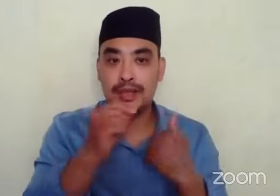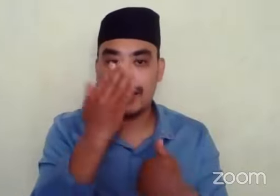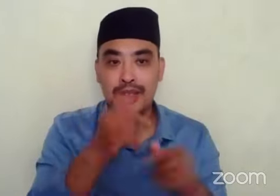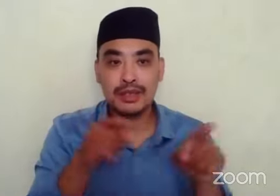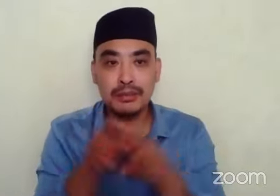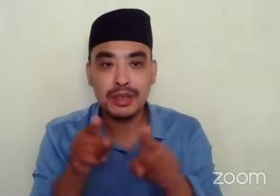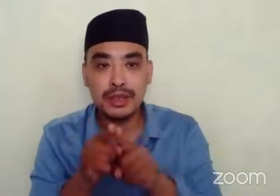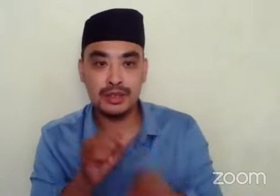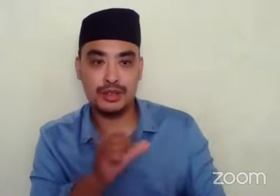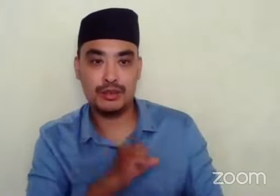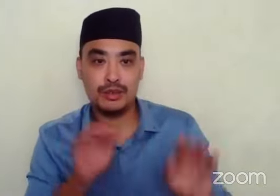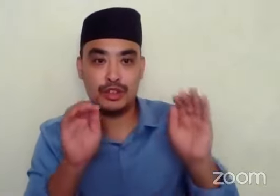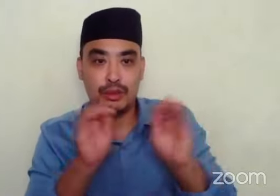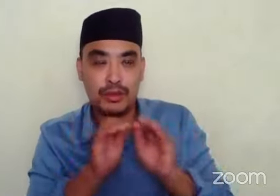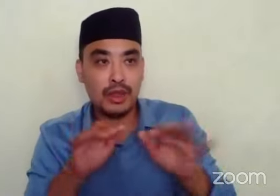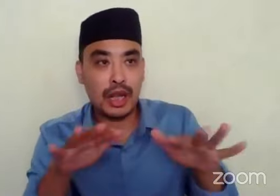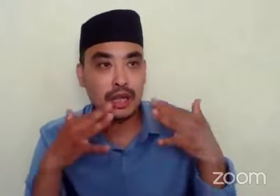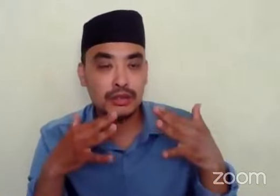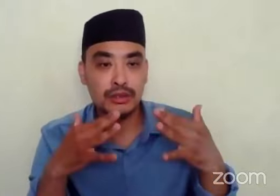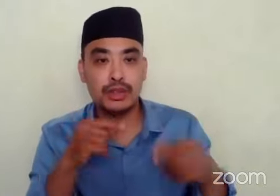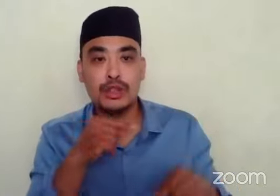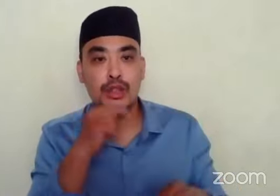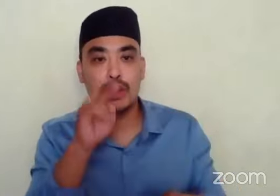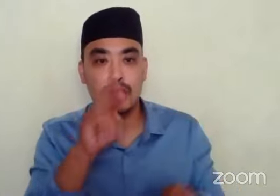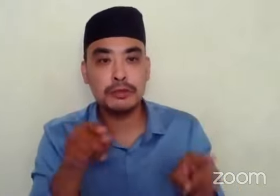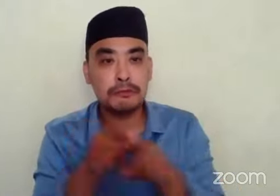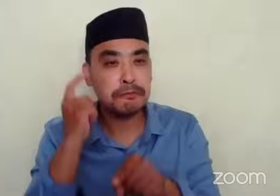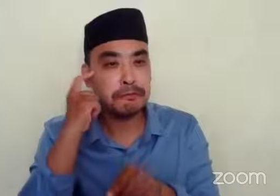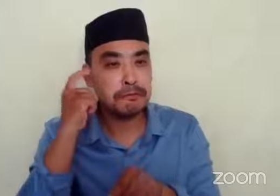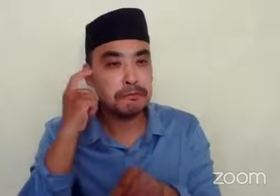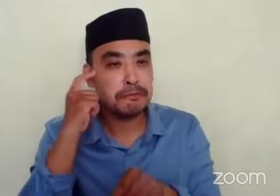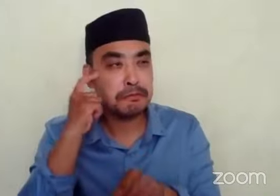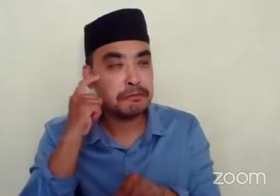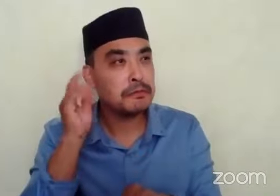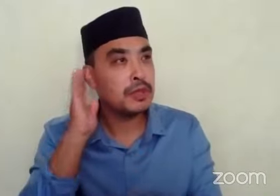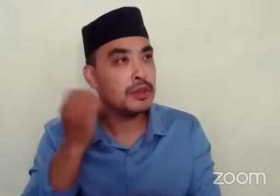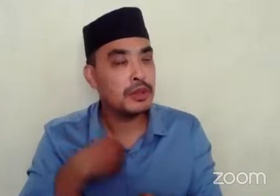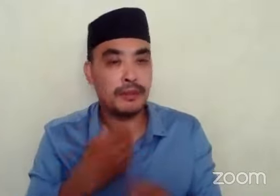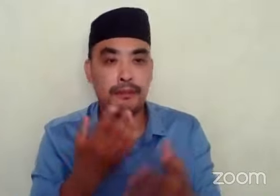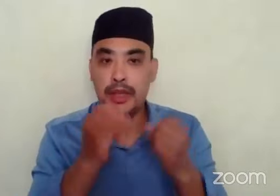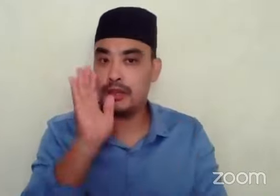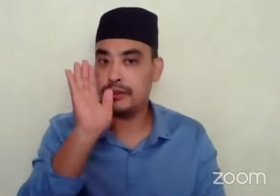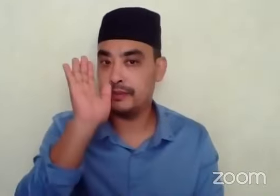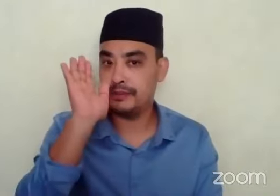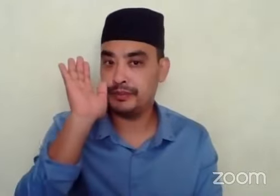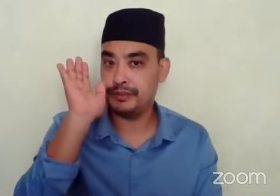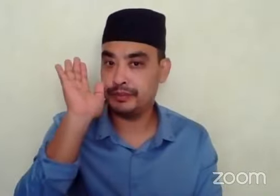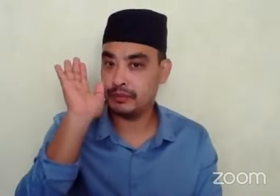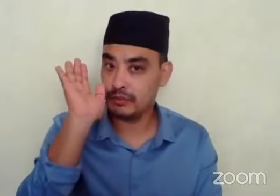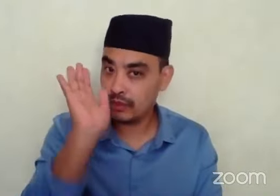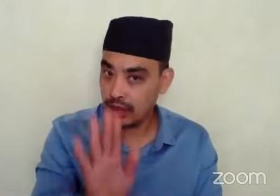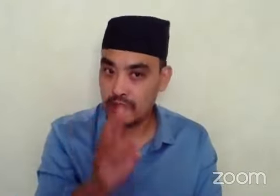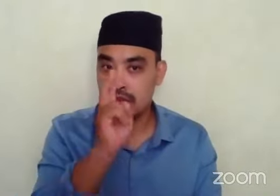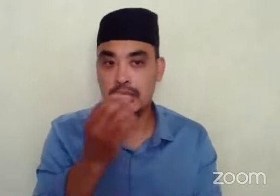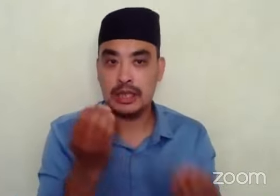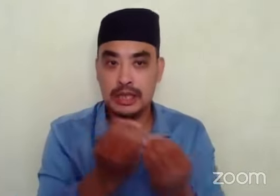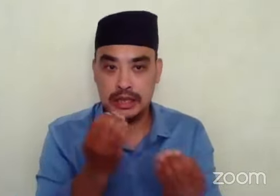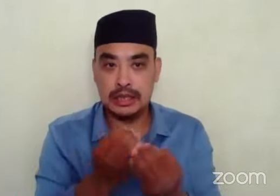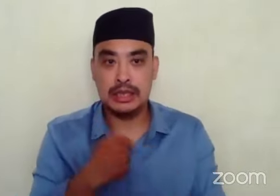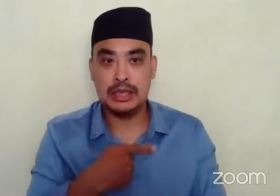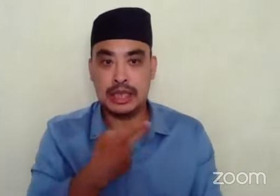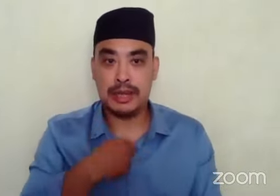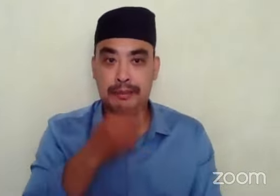यौन सम्बन्धका लागि आकर्षण नरहेको विचारहरू पनि व्यक्त गरेको हामीले पाएका छौँ। त्यस्तै गरेर अब हामीले